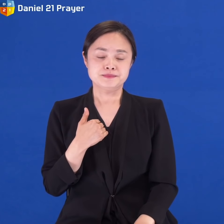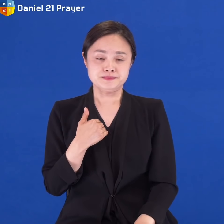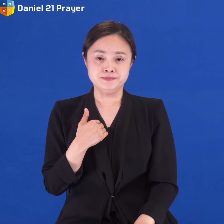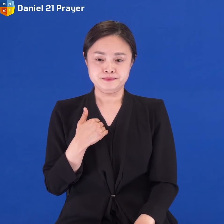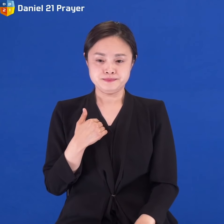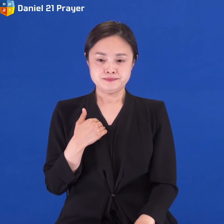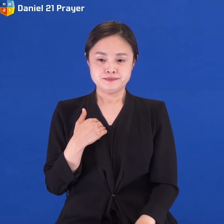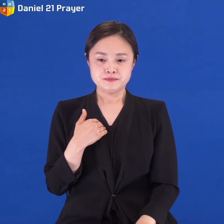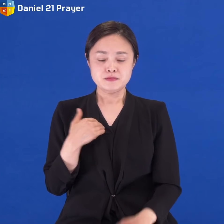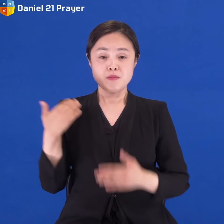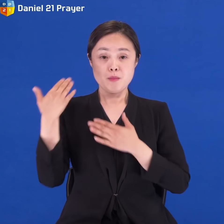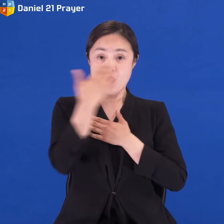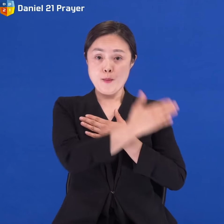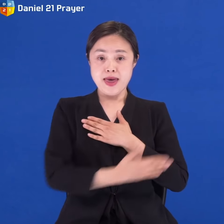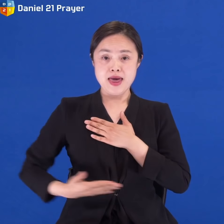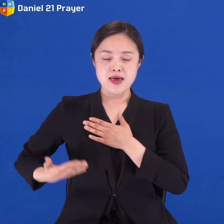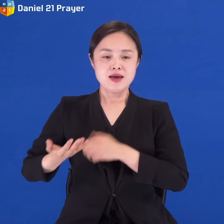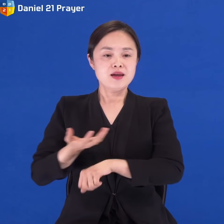털이 없습니다.